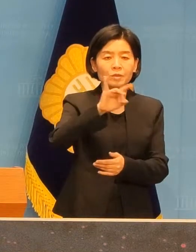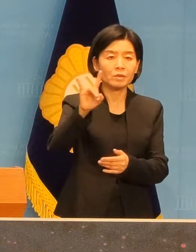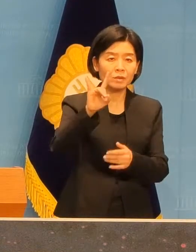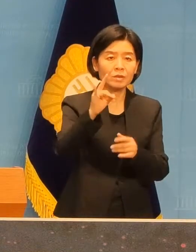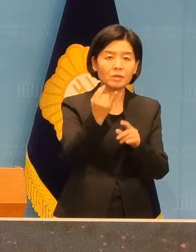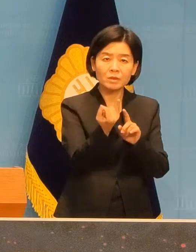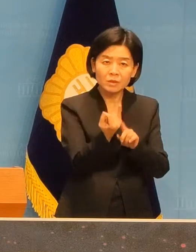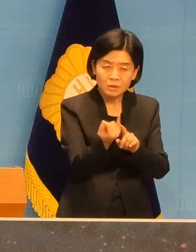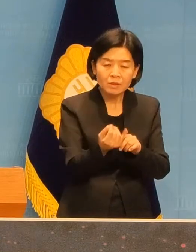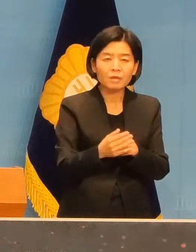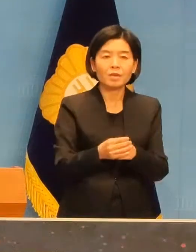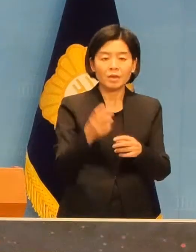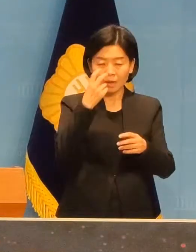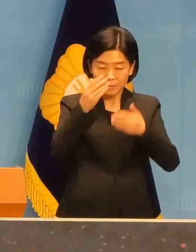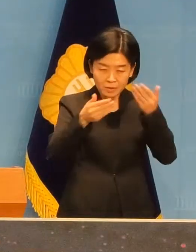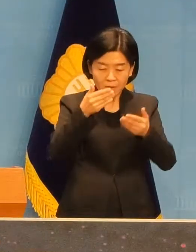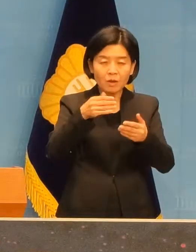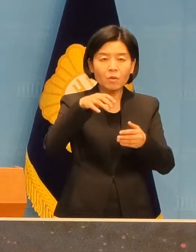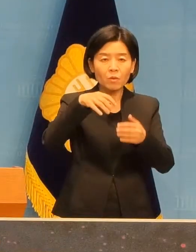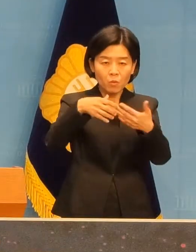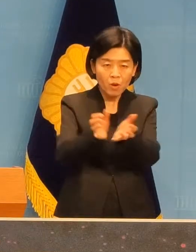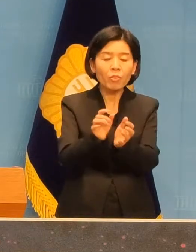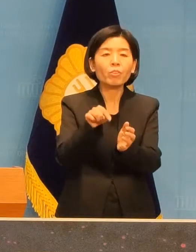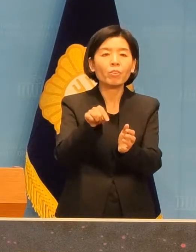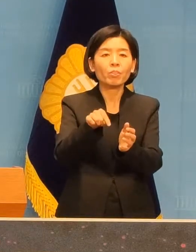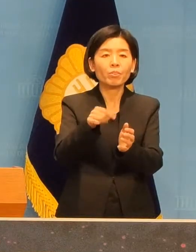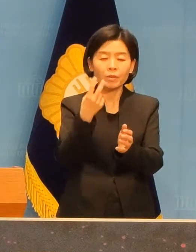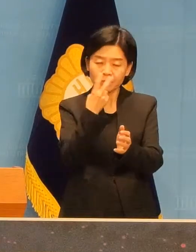감사원 국정감사에서